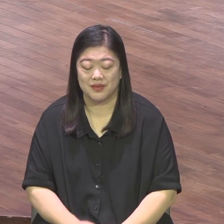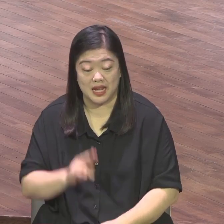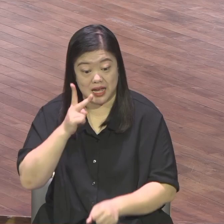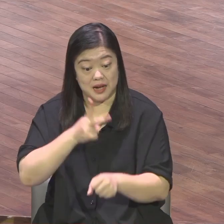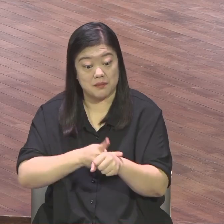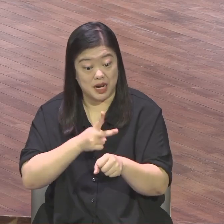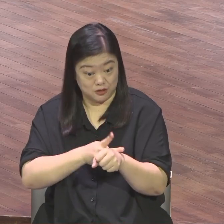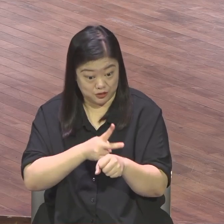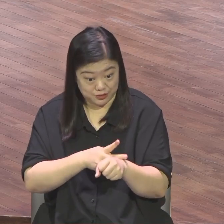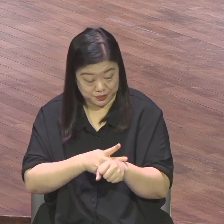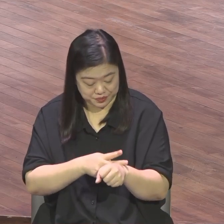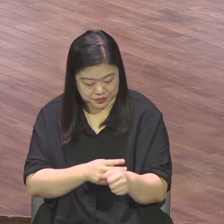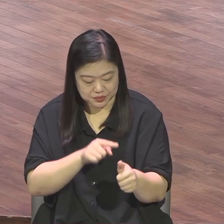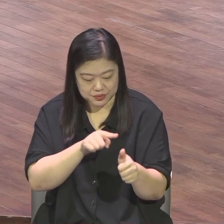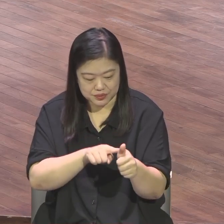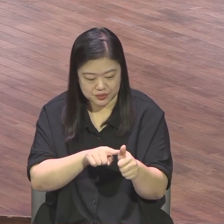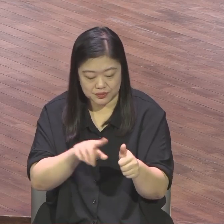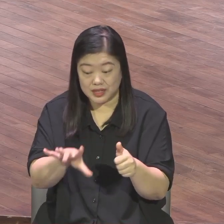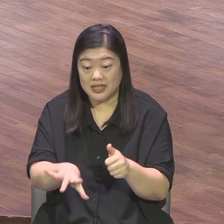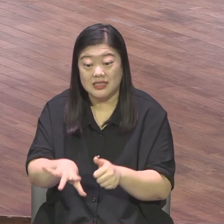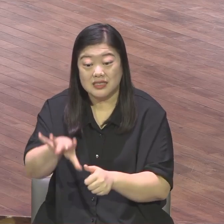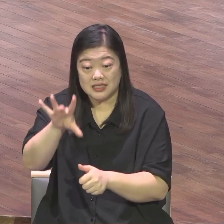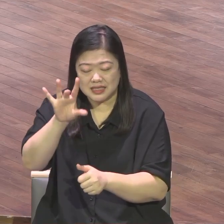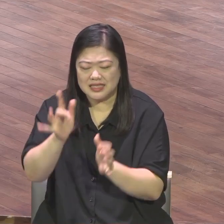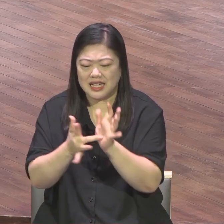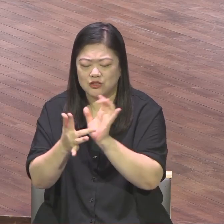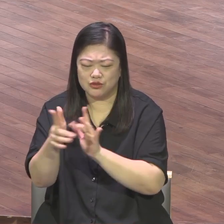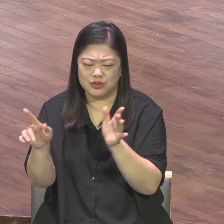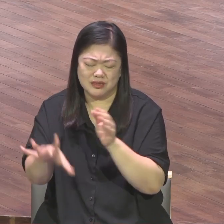이 부활하신 예수 그리스도를 만난